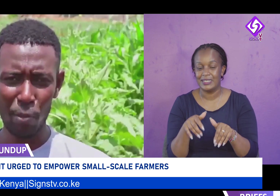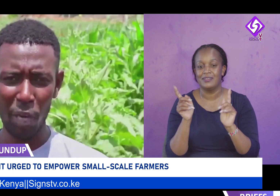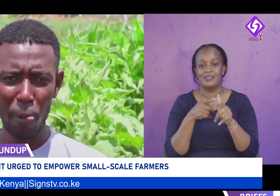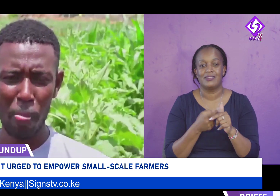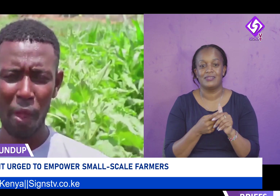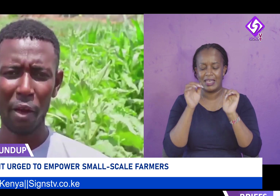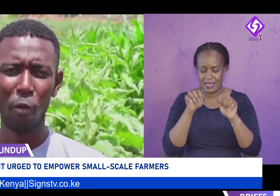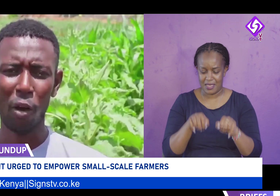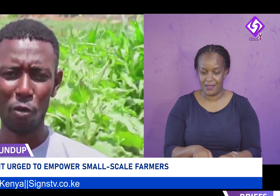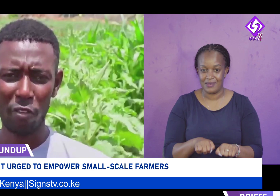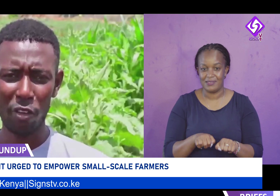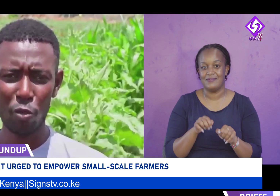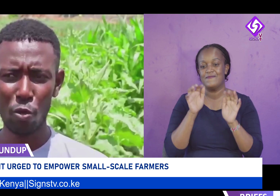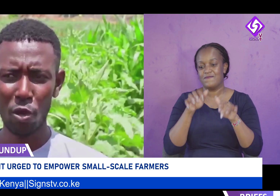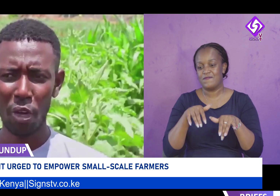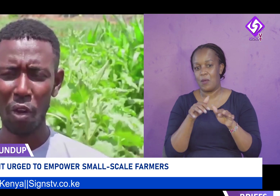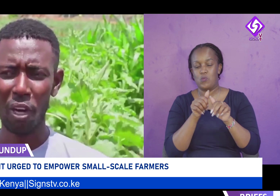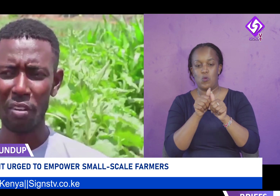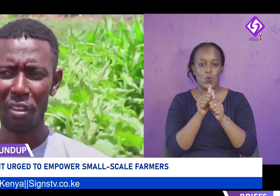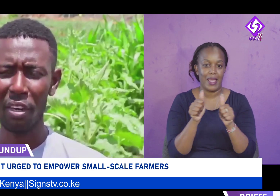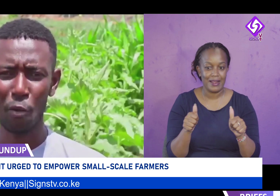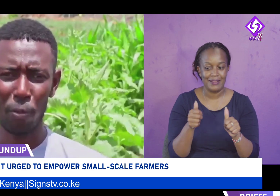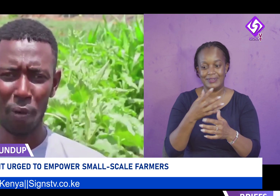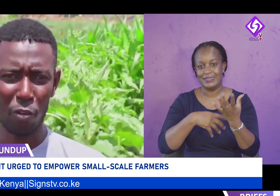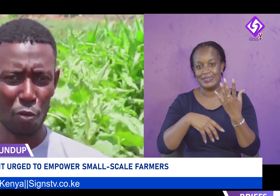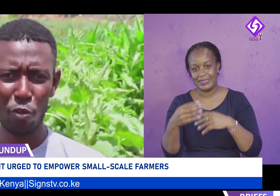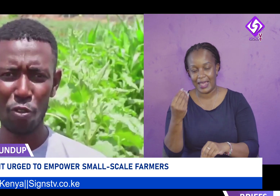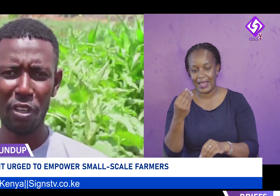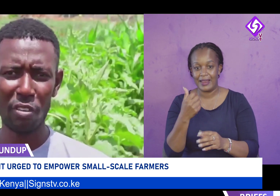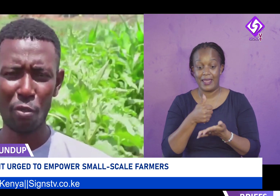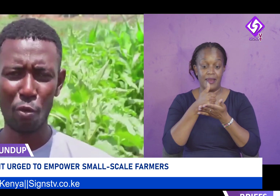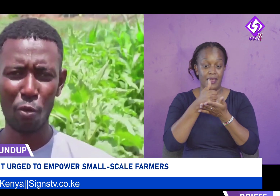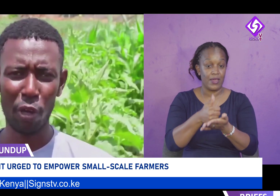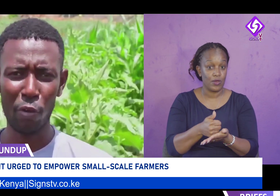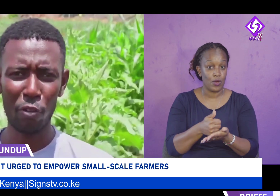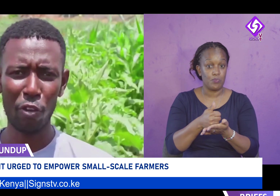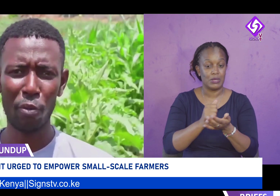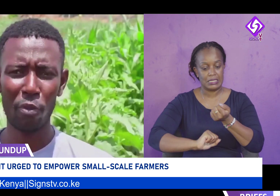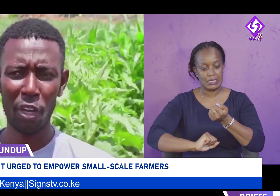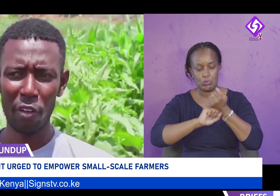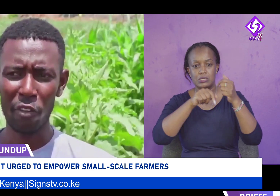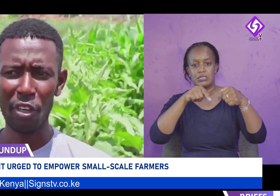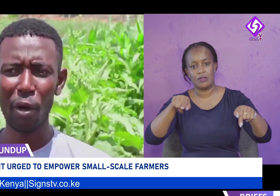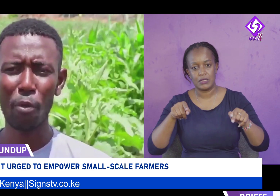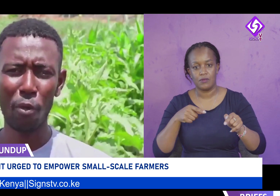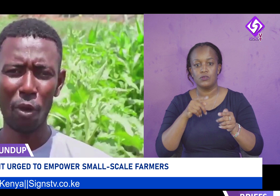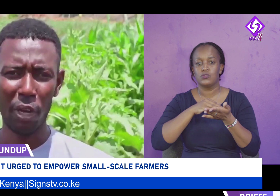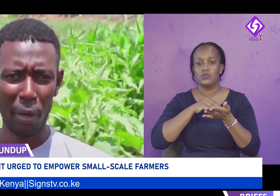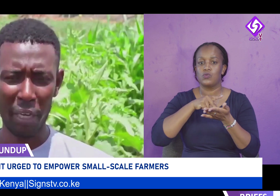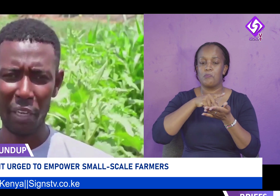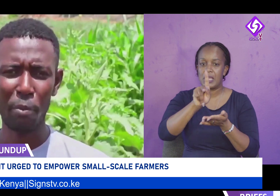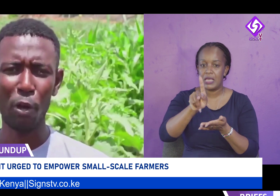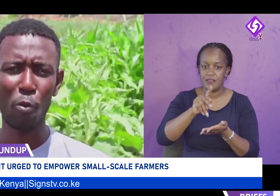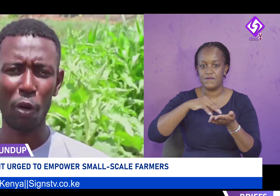wakalima, wakauza vitu na wakajisaidia kulipa school fees, kununua uniform, vitabu na mahitaji madogo